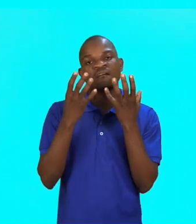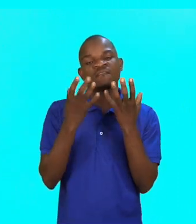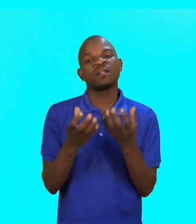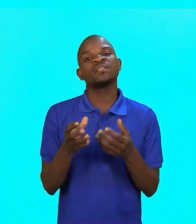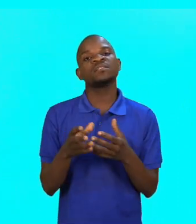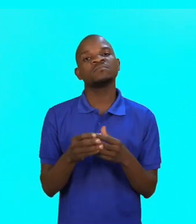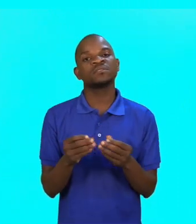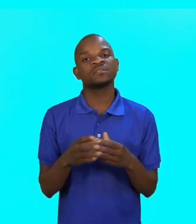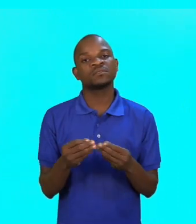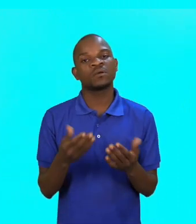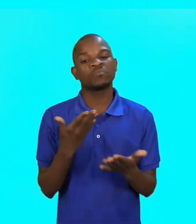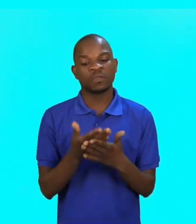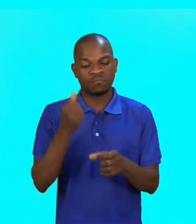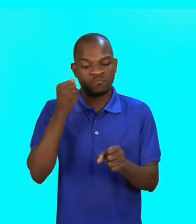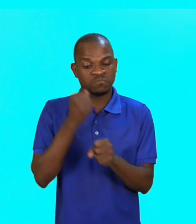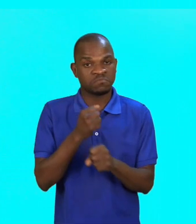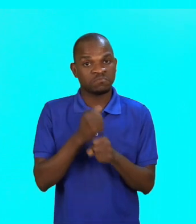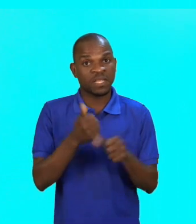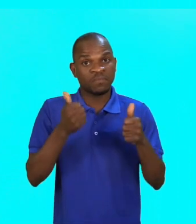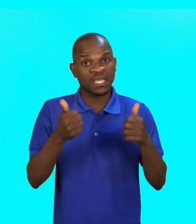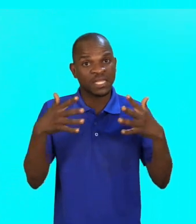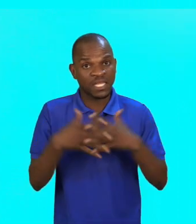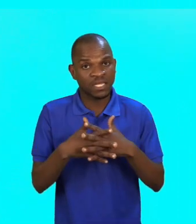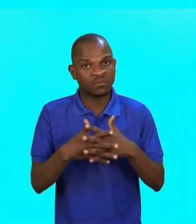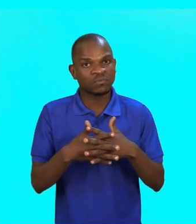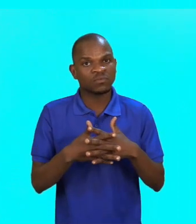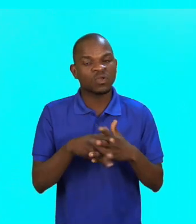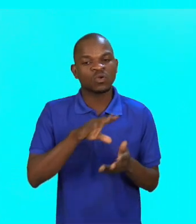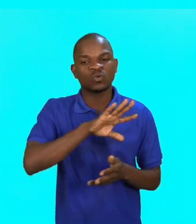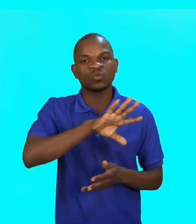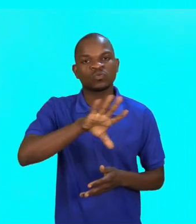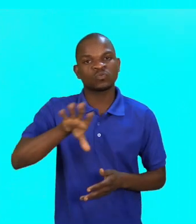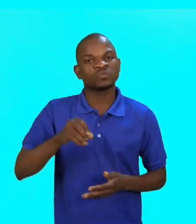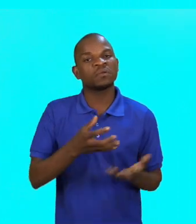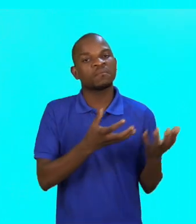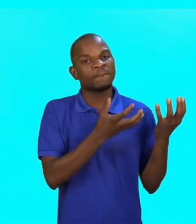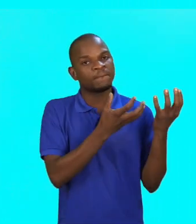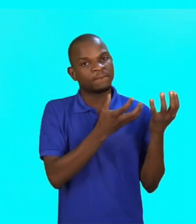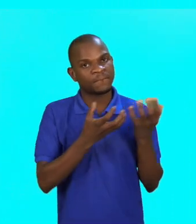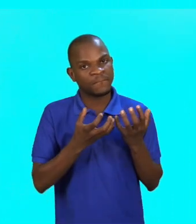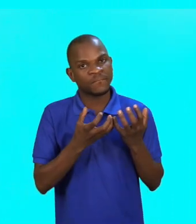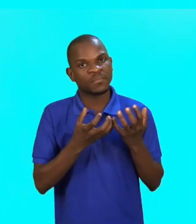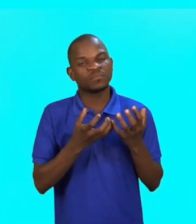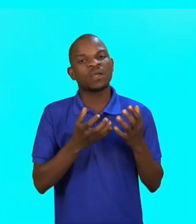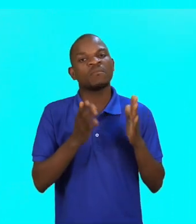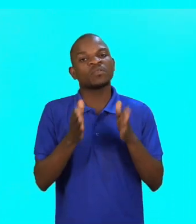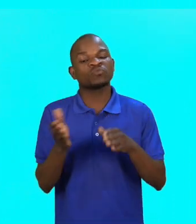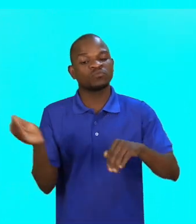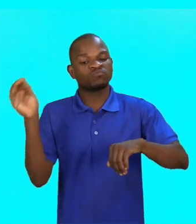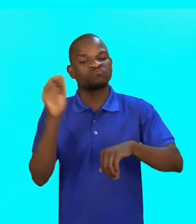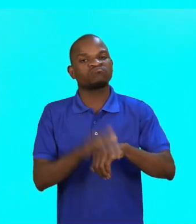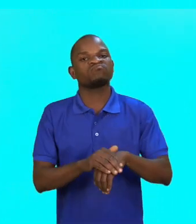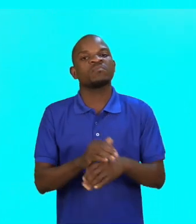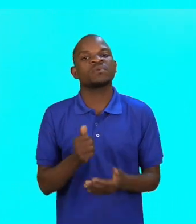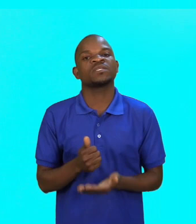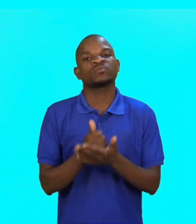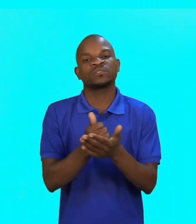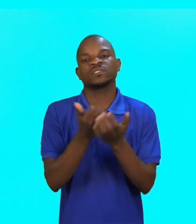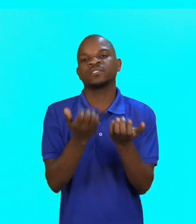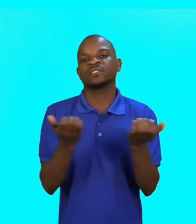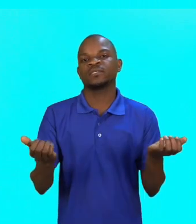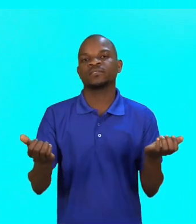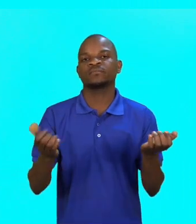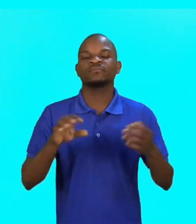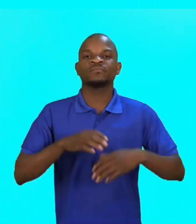Infelizmente, o nosso limite são sempre os recursos, não é? Porque para fazer um bom serviço, a gente precisa de um pessoal, de um quadro